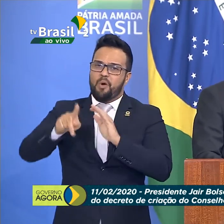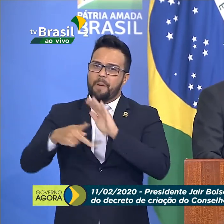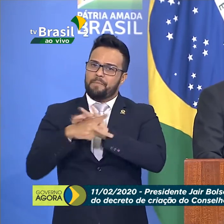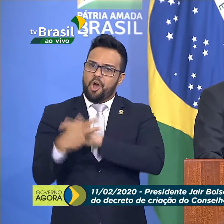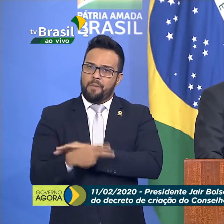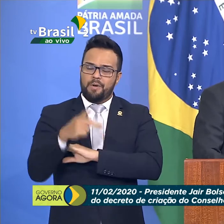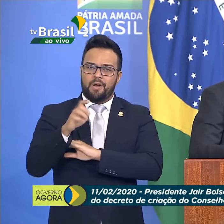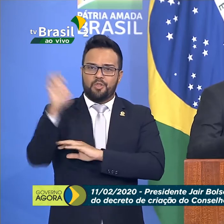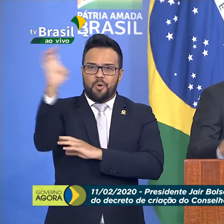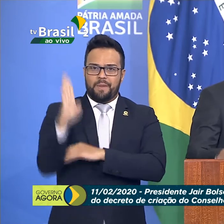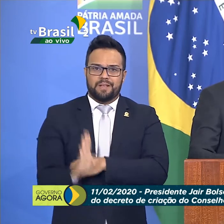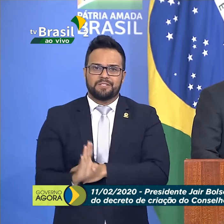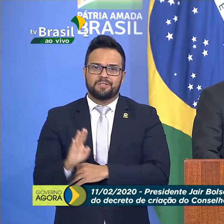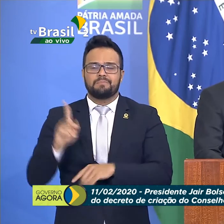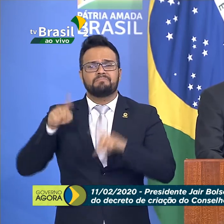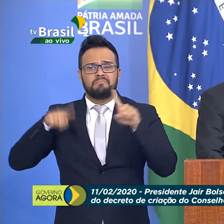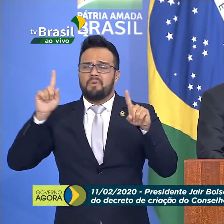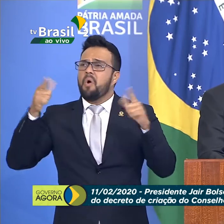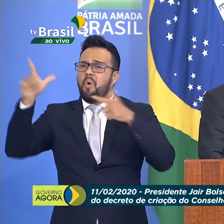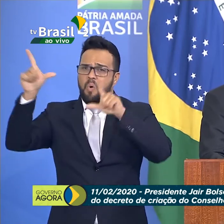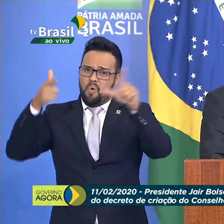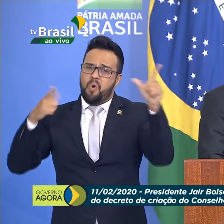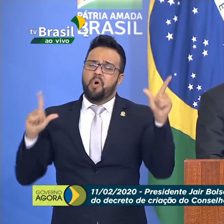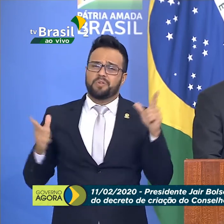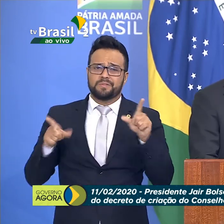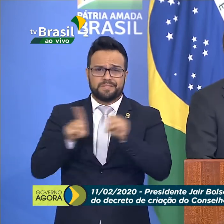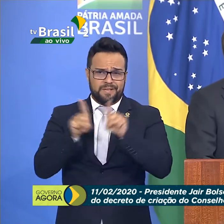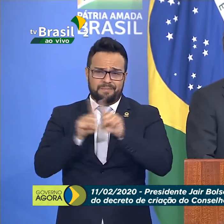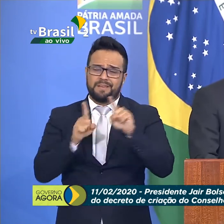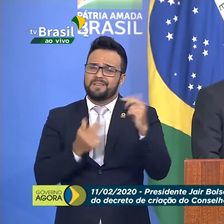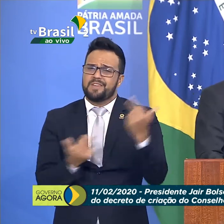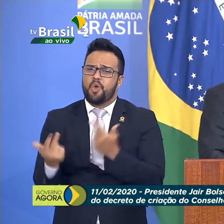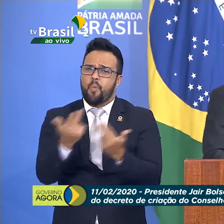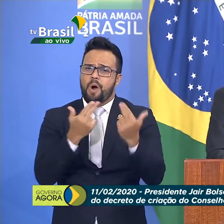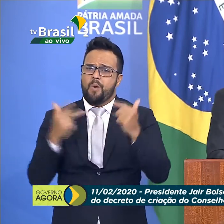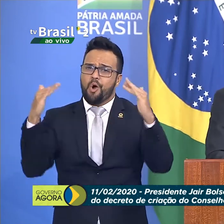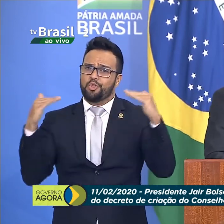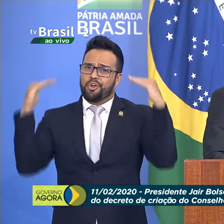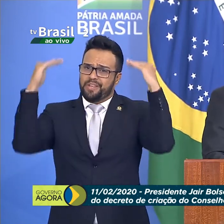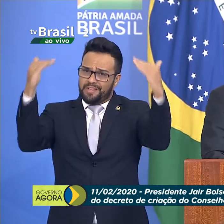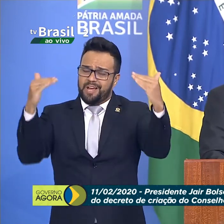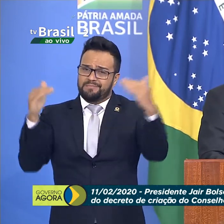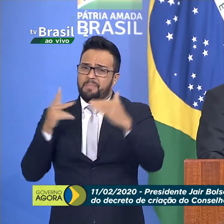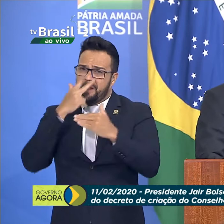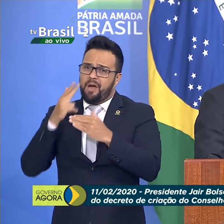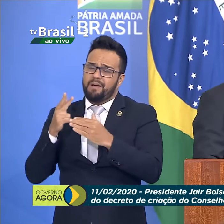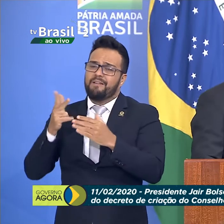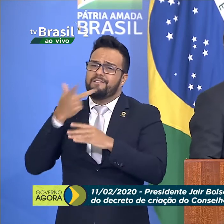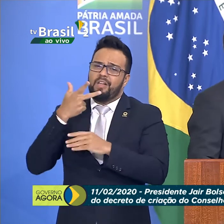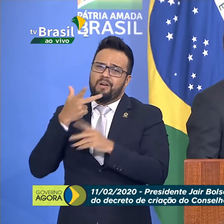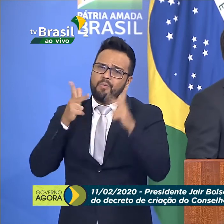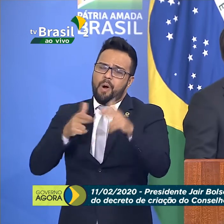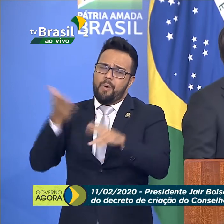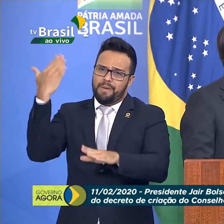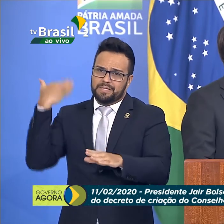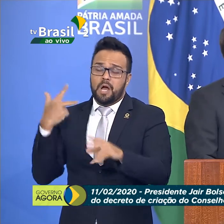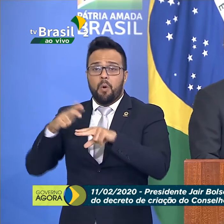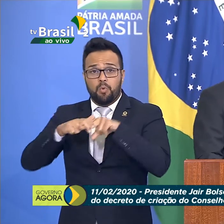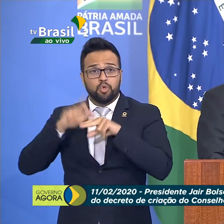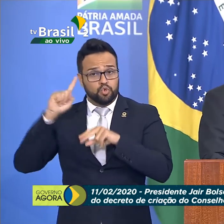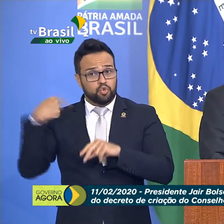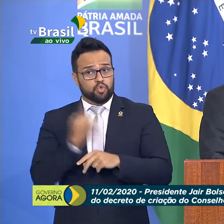era relativa. E outras autoridades falaram coisas semelhantes no passado. Nós temos, então, que nos